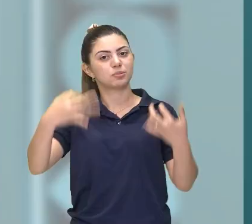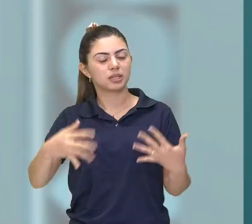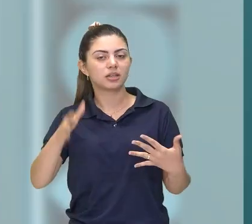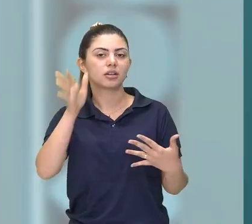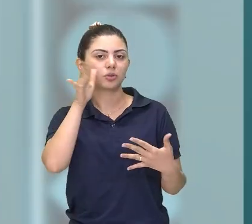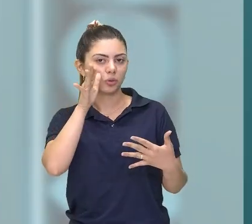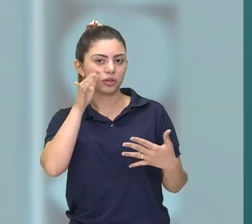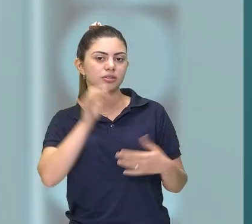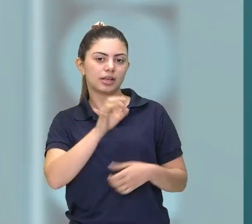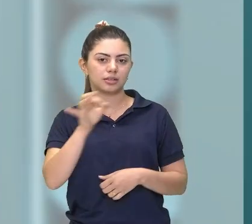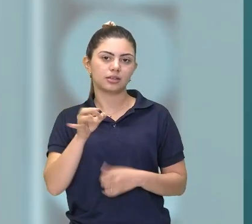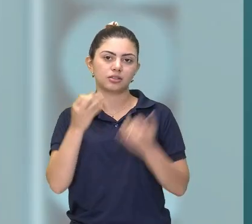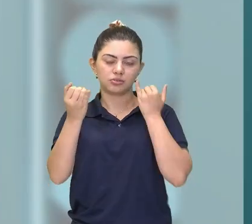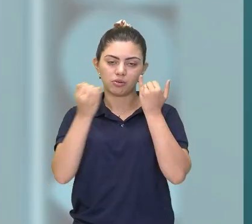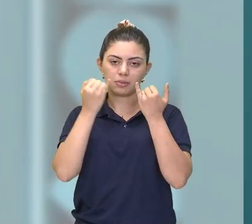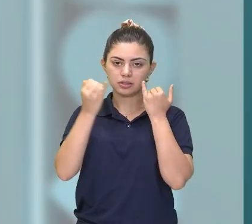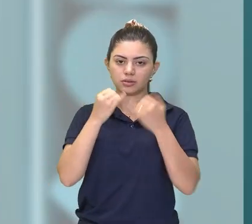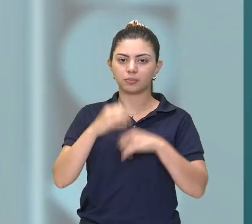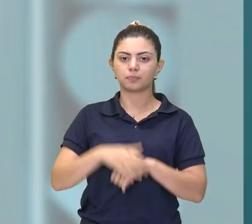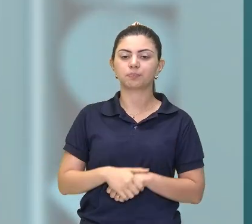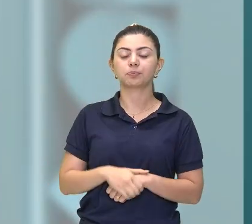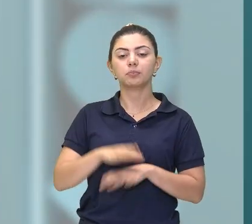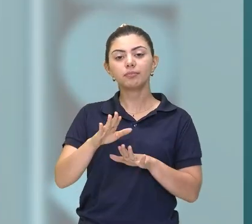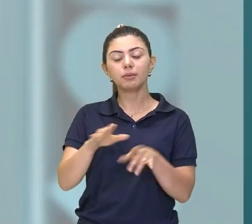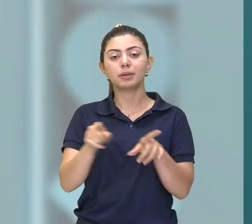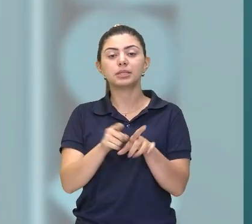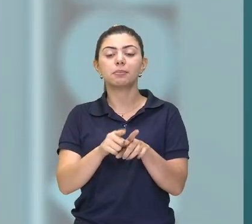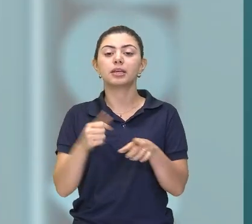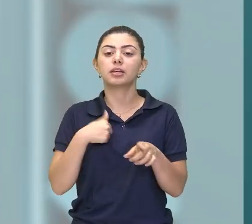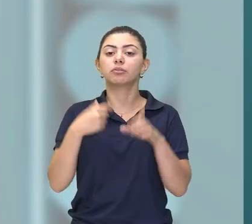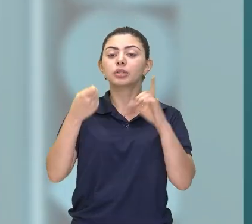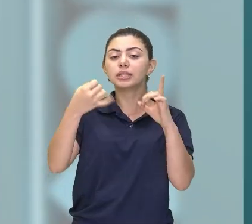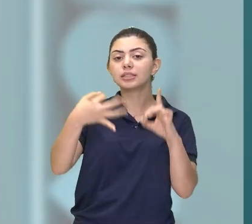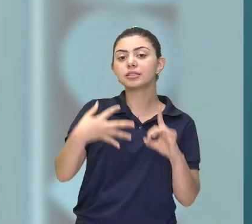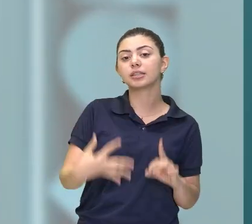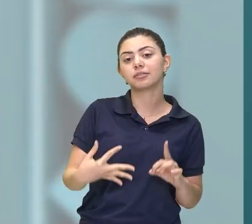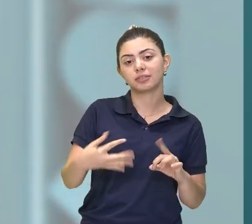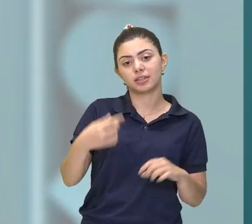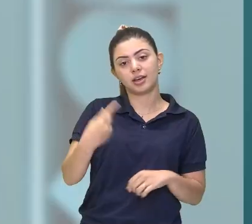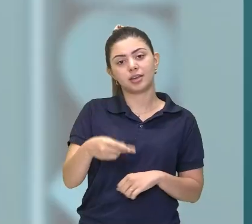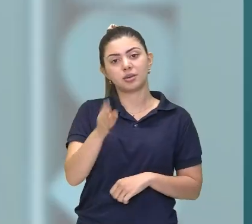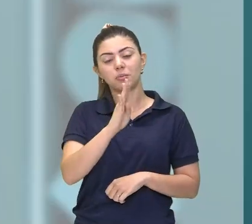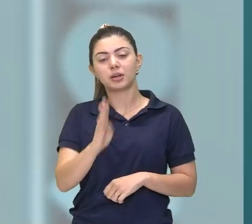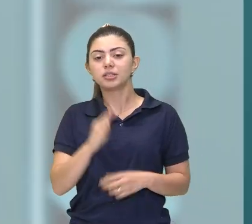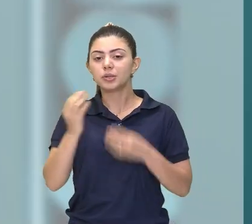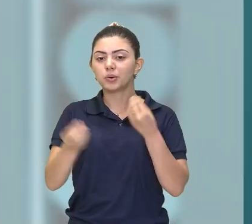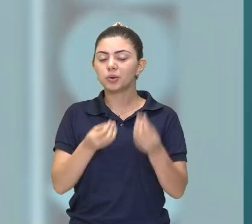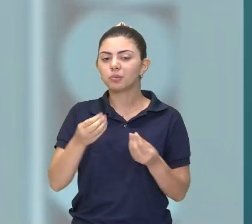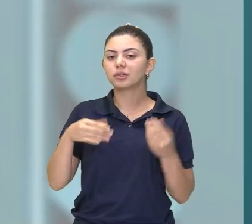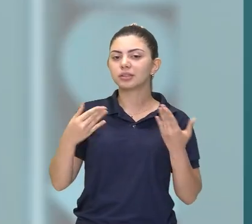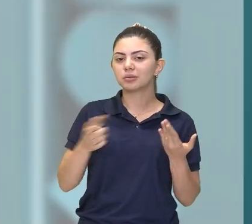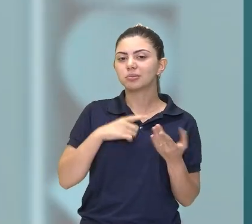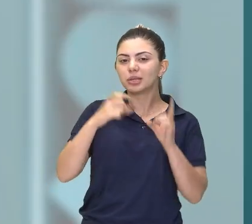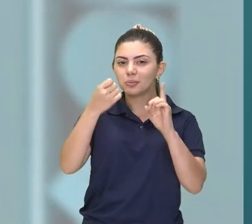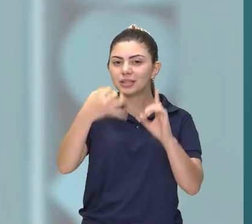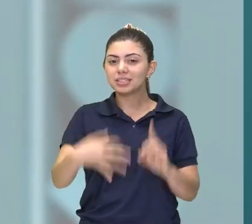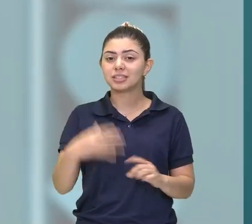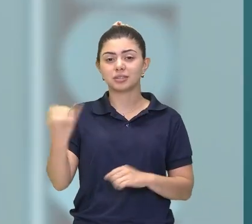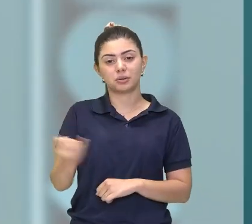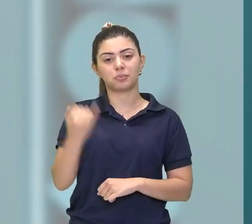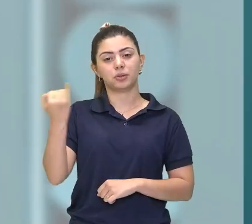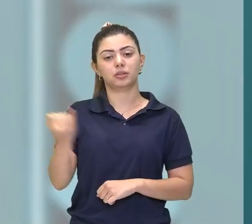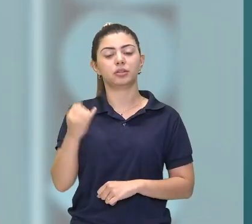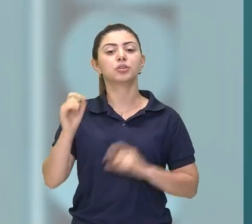explicando a informação. Só que junto a isso eu começo a descrever aí o nosso Brasil, não é? Tanto que ele traz uma descrição importante